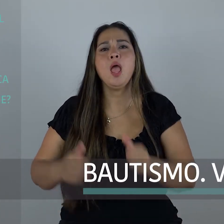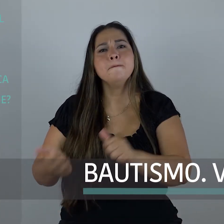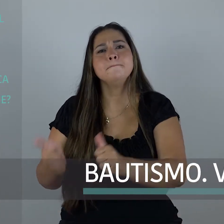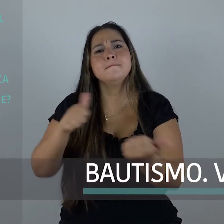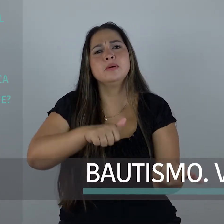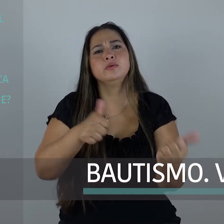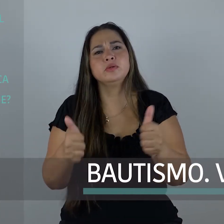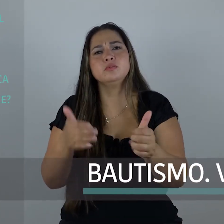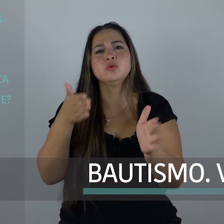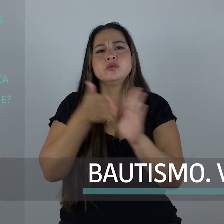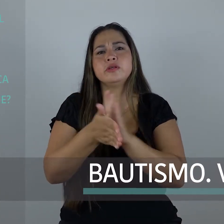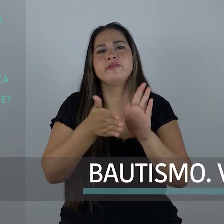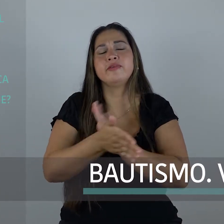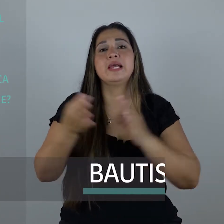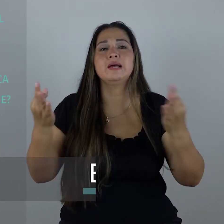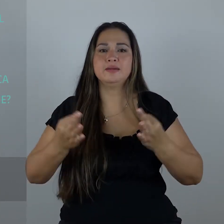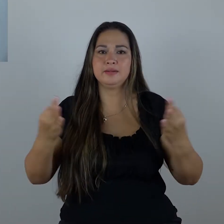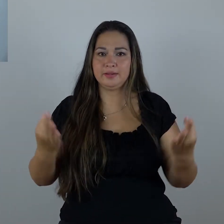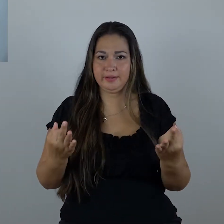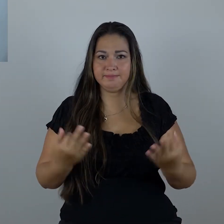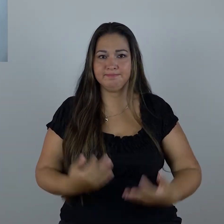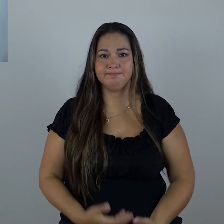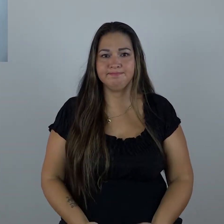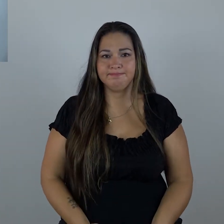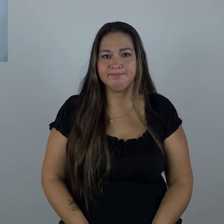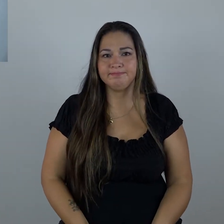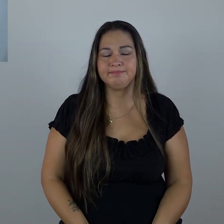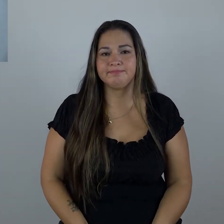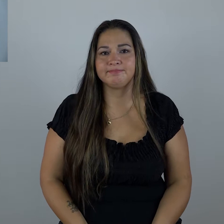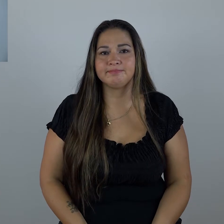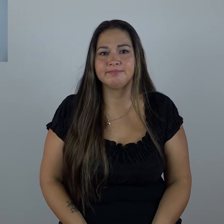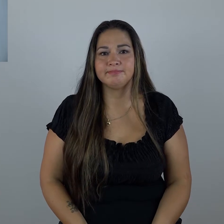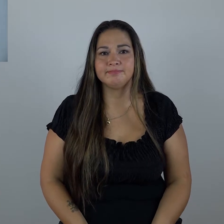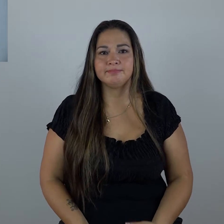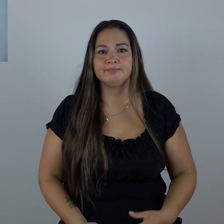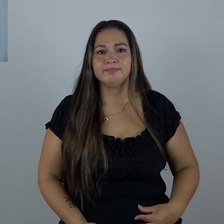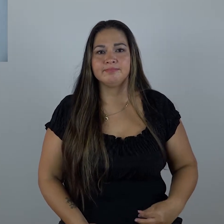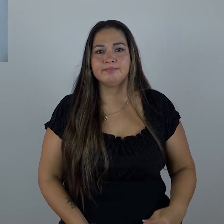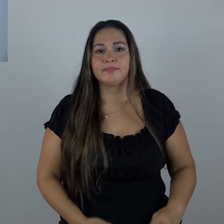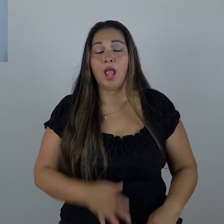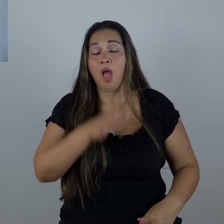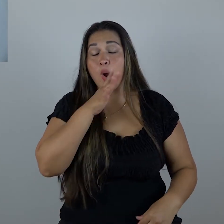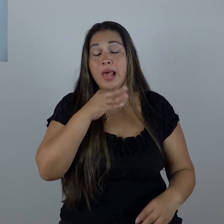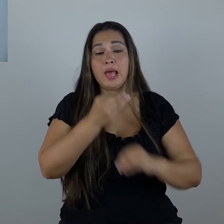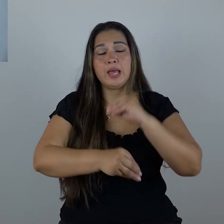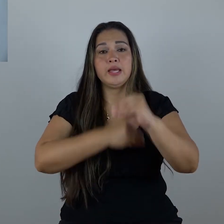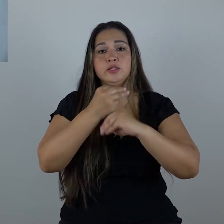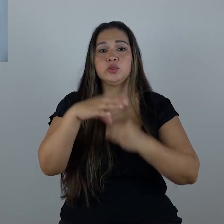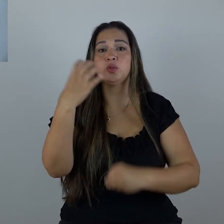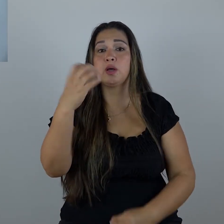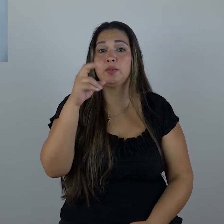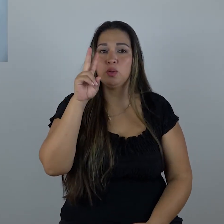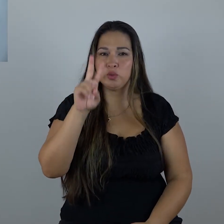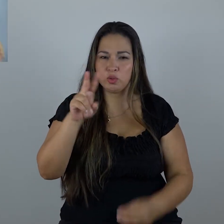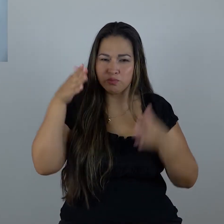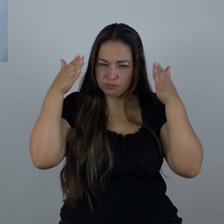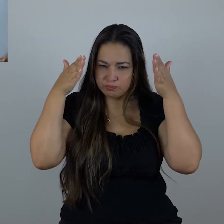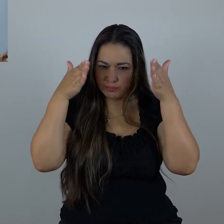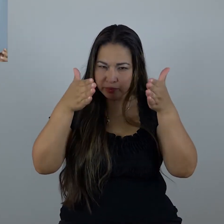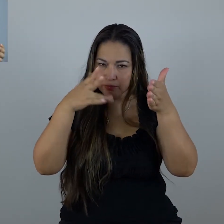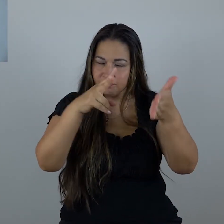¿qué es el bautismo? Y como digo, nos vamos a centrar en Hechos capítulo